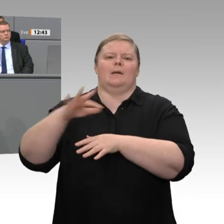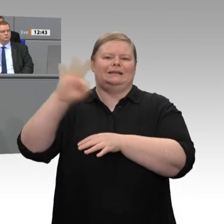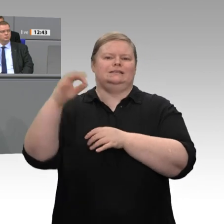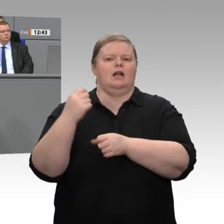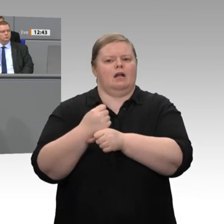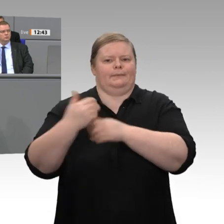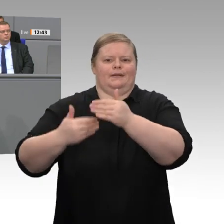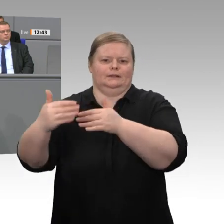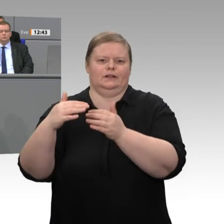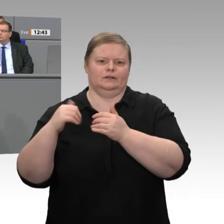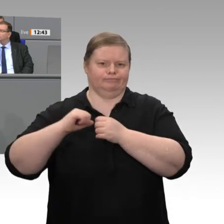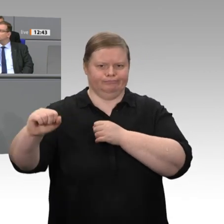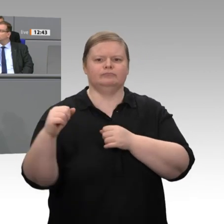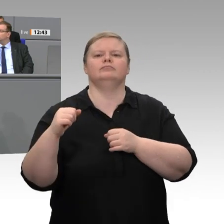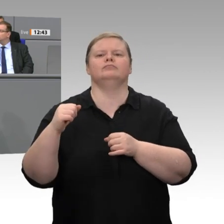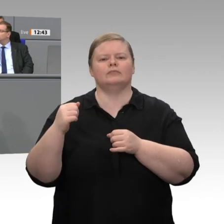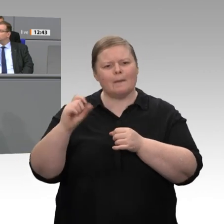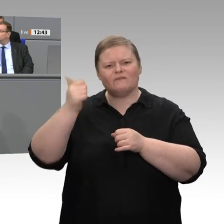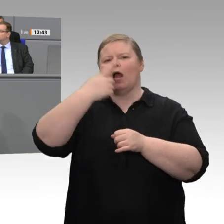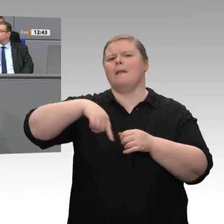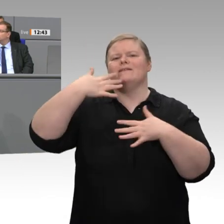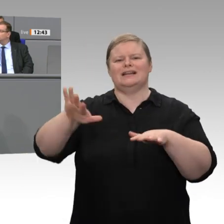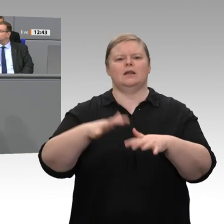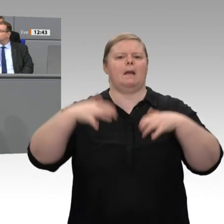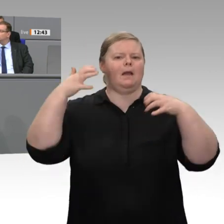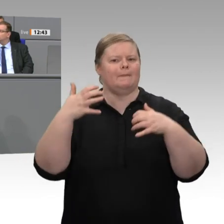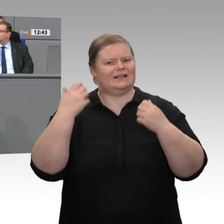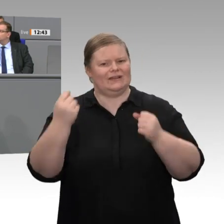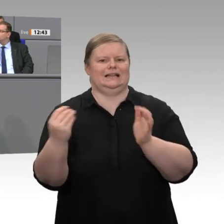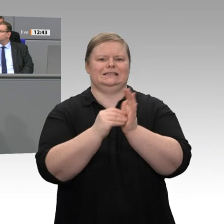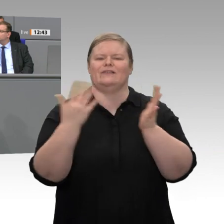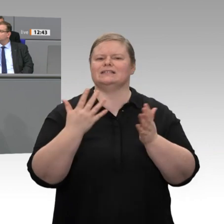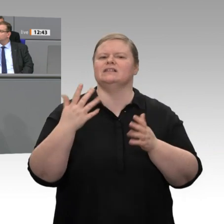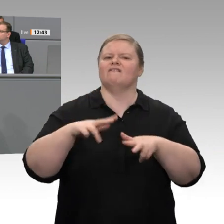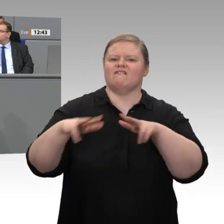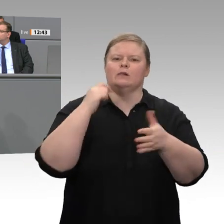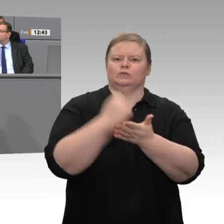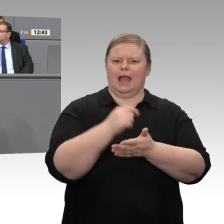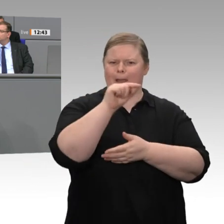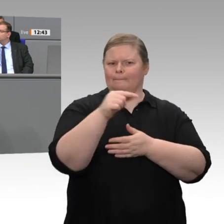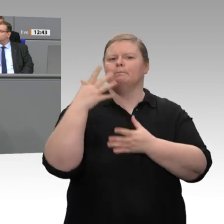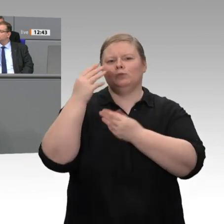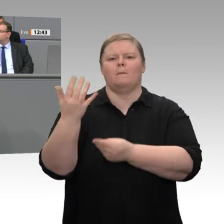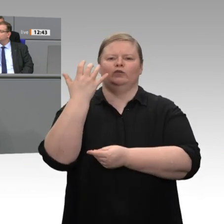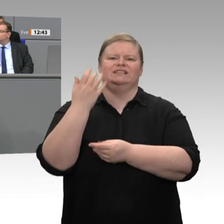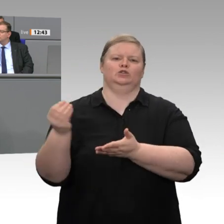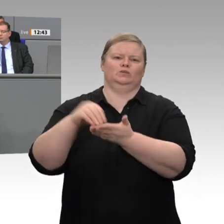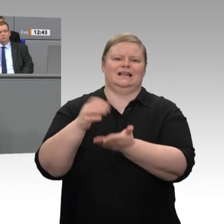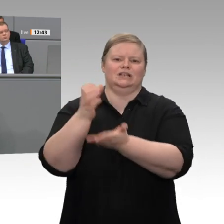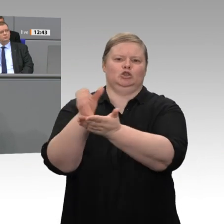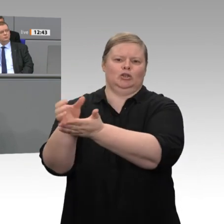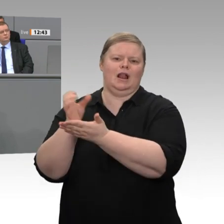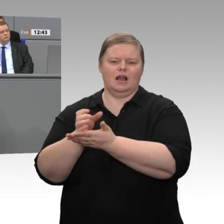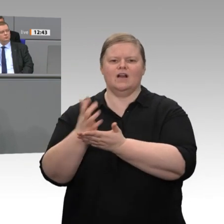davon werden die meisten, jedenfalls ein großer Teil, in genau den Verfahren eingesetzt, um die es jetzt geht.